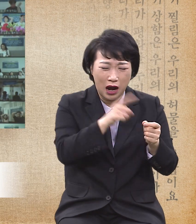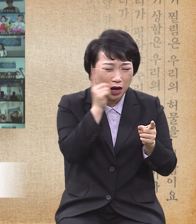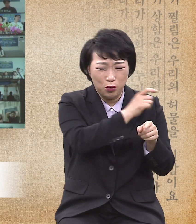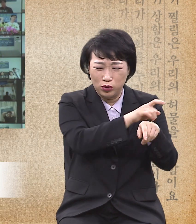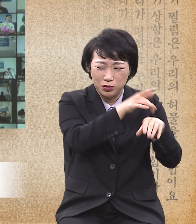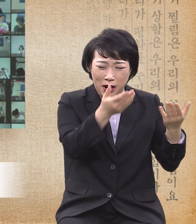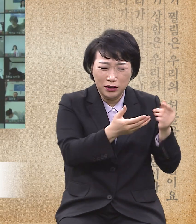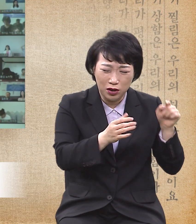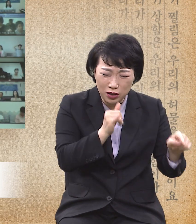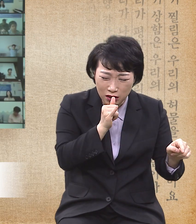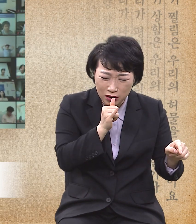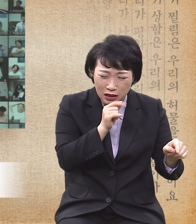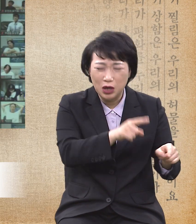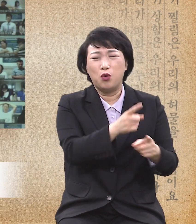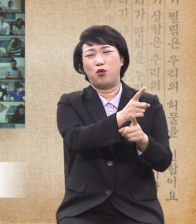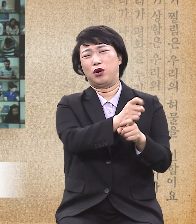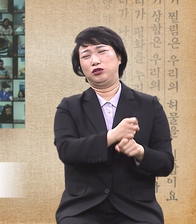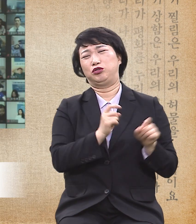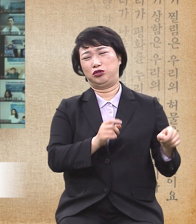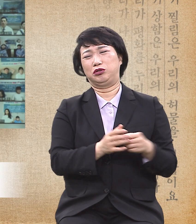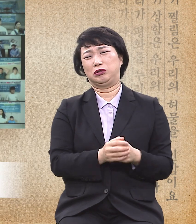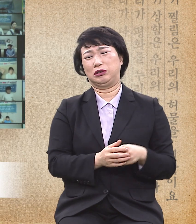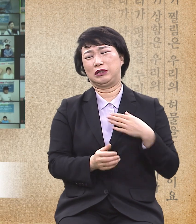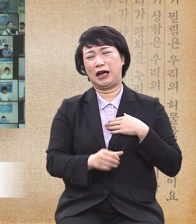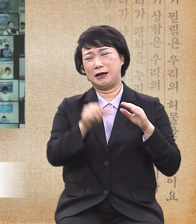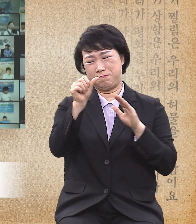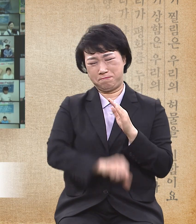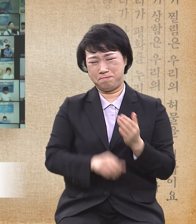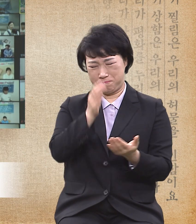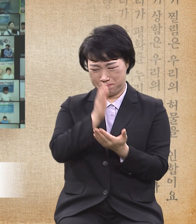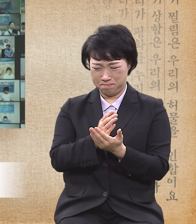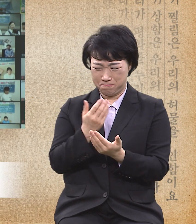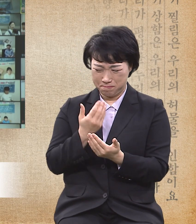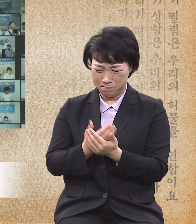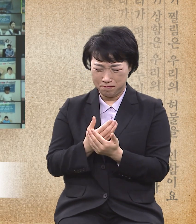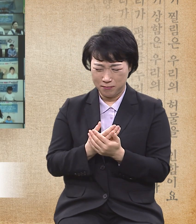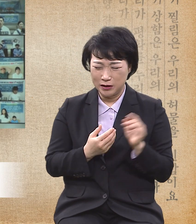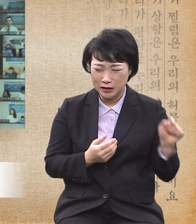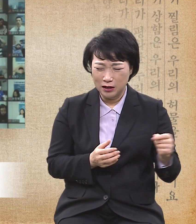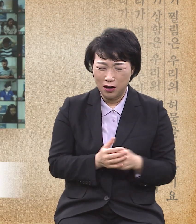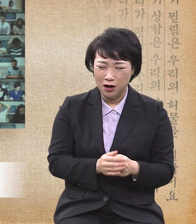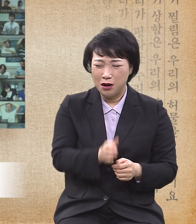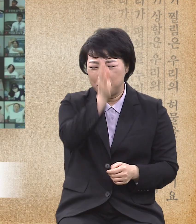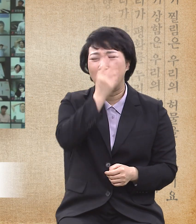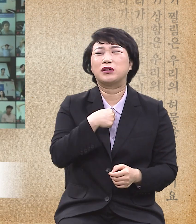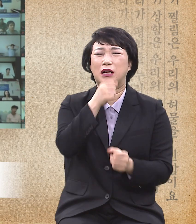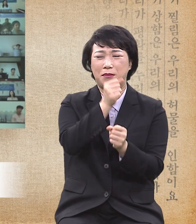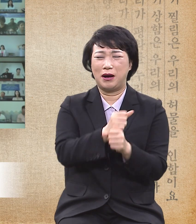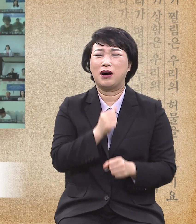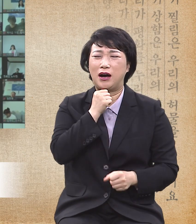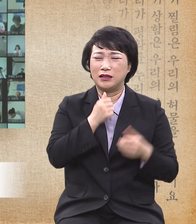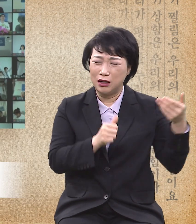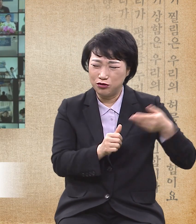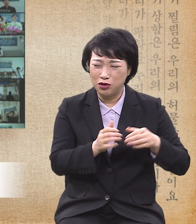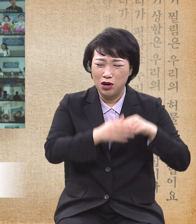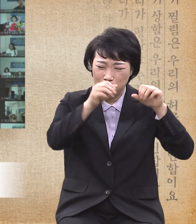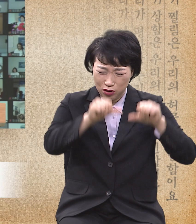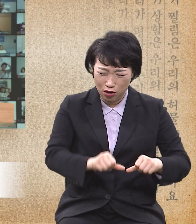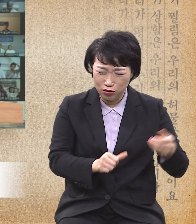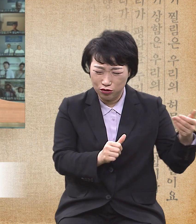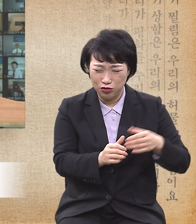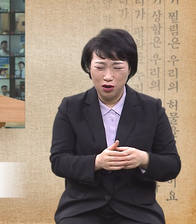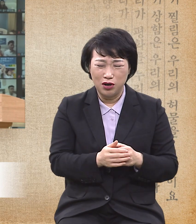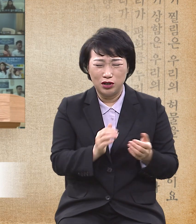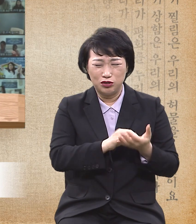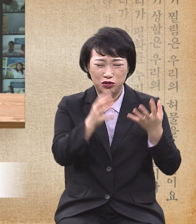원수 마귀 역사, 이 원수에 지지 않게 도와주시옵시고, 요놈이 병들게 하고 가난하게 하고 저주하게